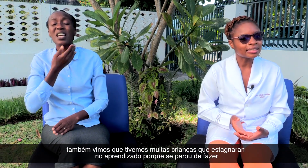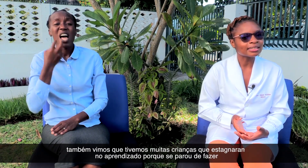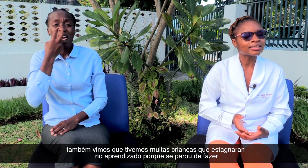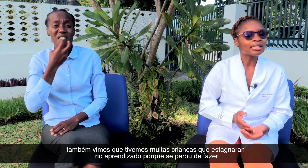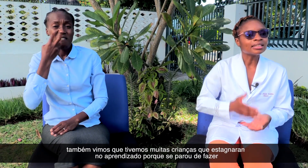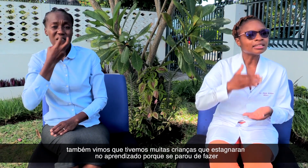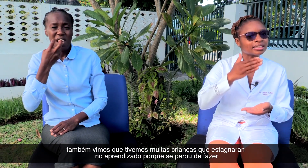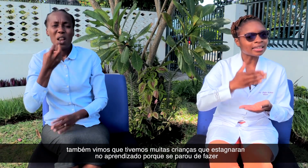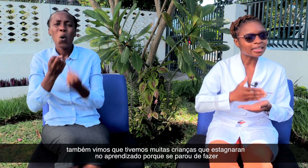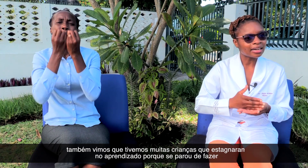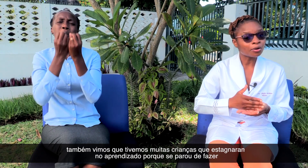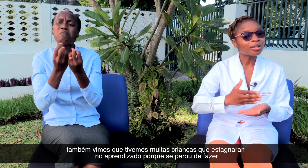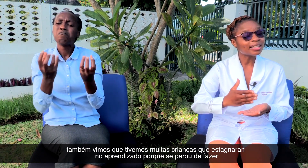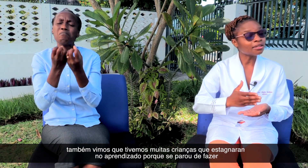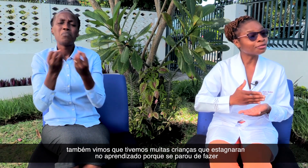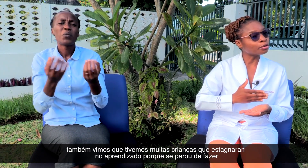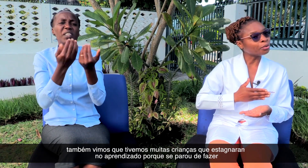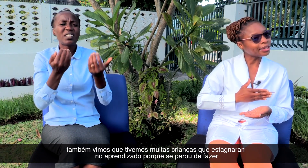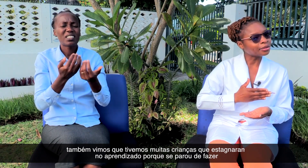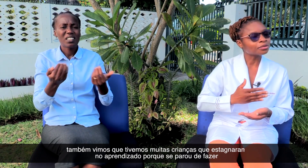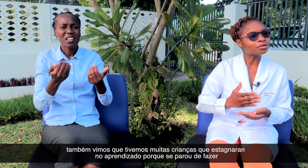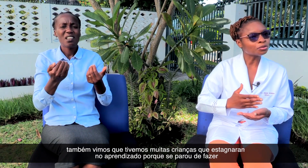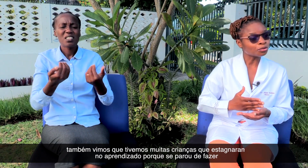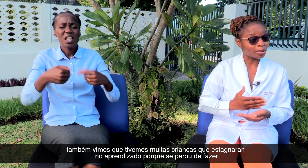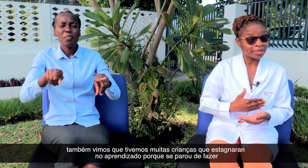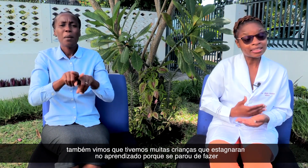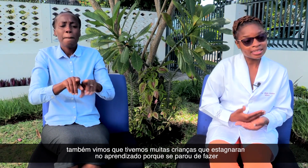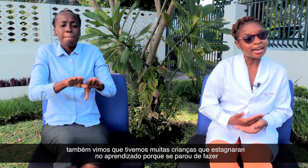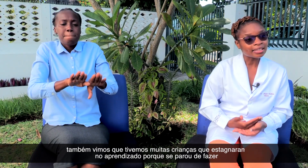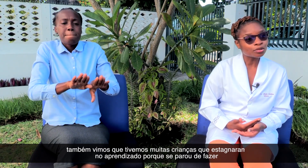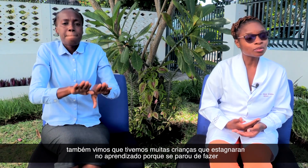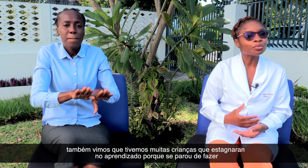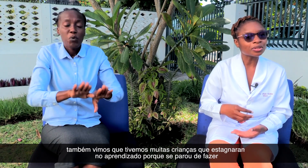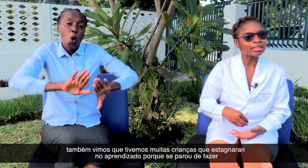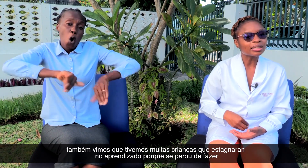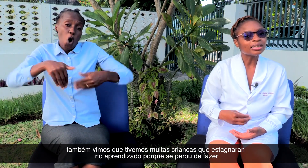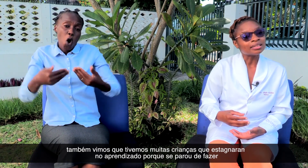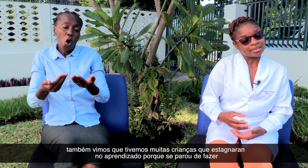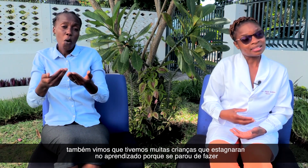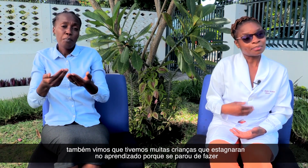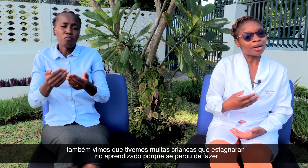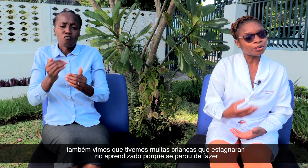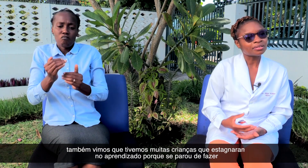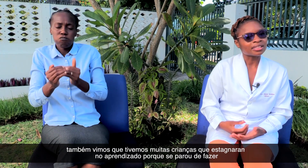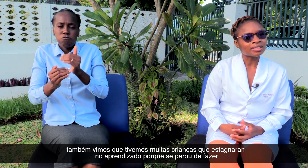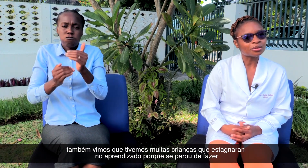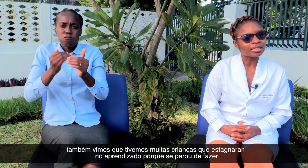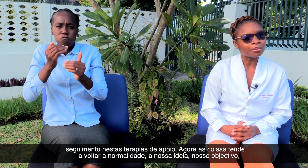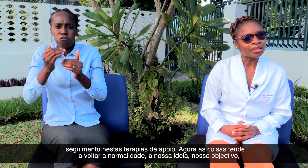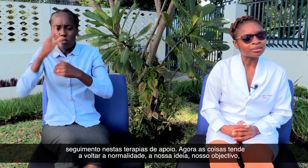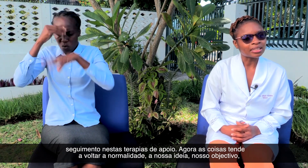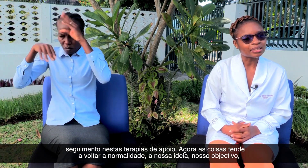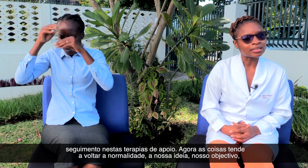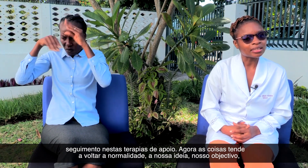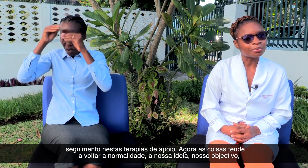crianças que estagnaram ou até evoluíram no aprendizado, porque se parou de fazer o